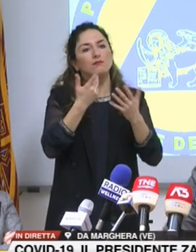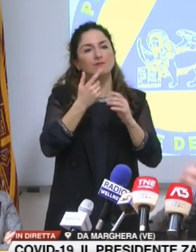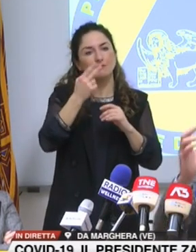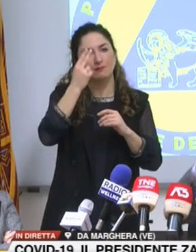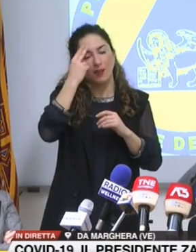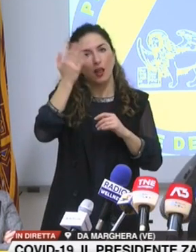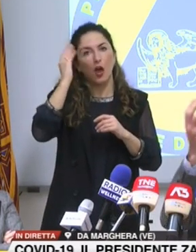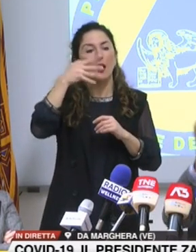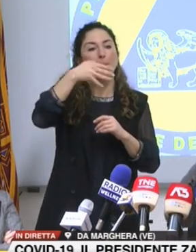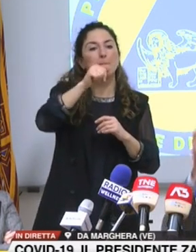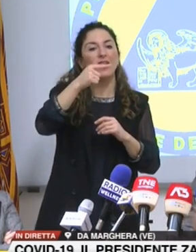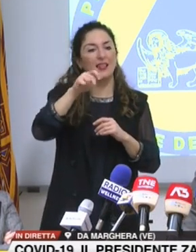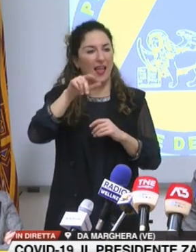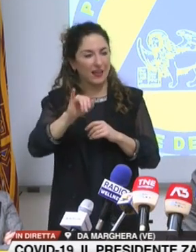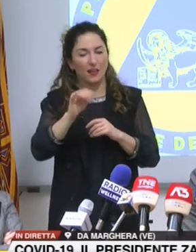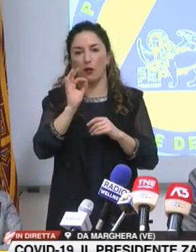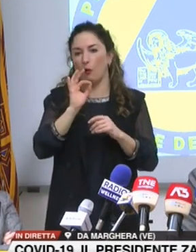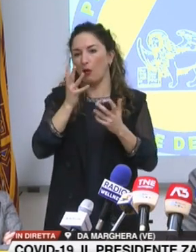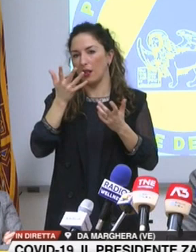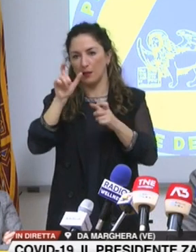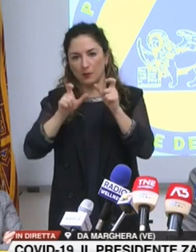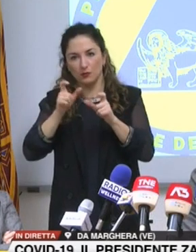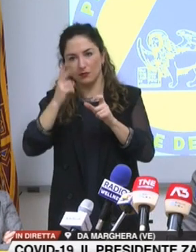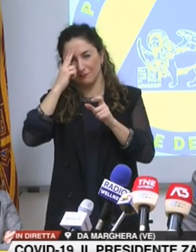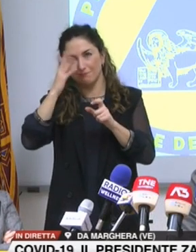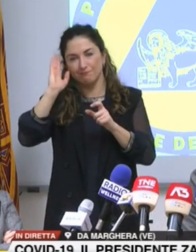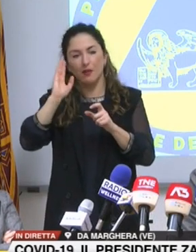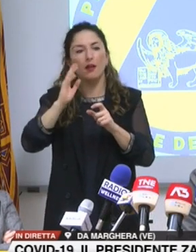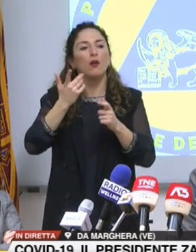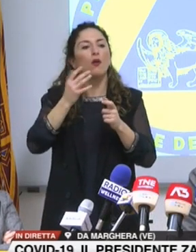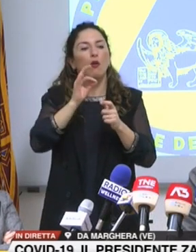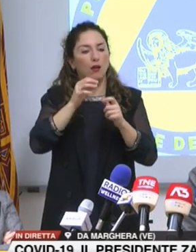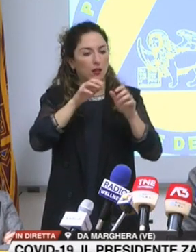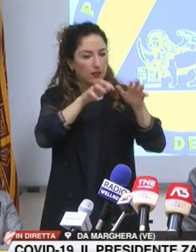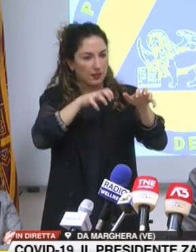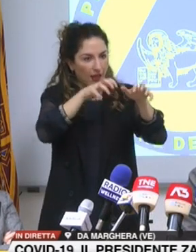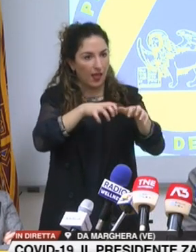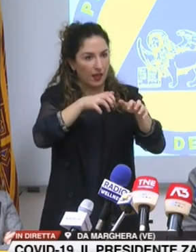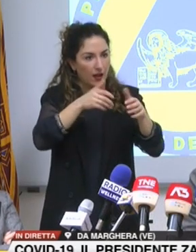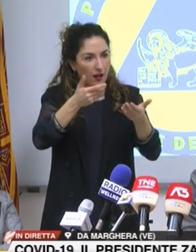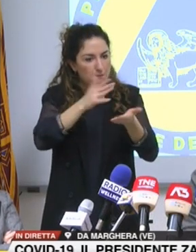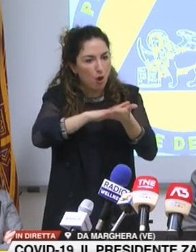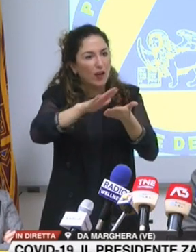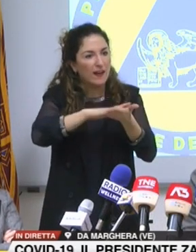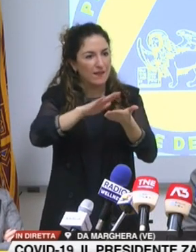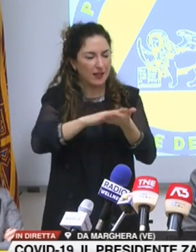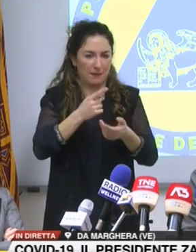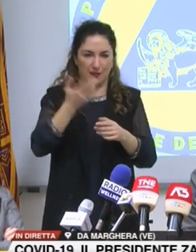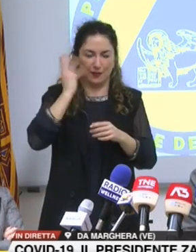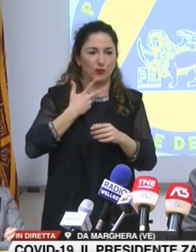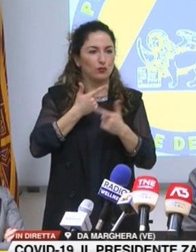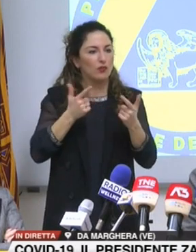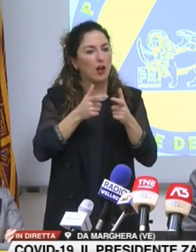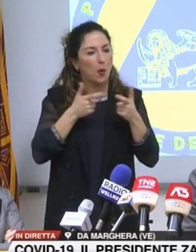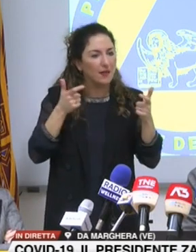non so, Mattei, ha fatto Leni, tutte ste robe, o le bonifiche, ste robe. Ma questi non avevano i comitati, non avevano